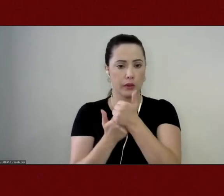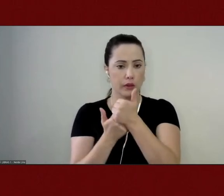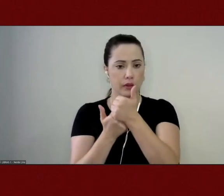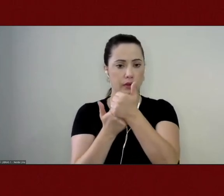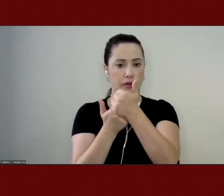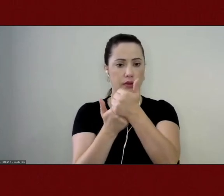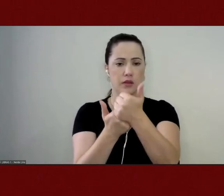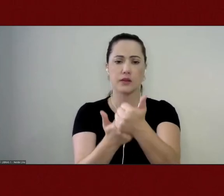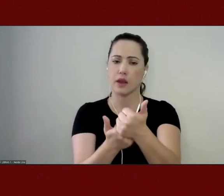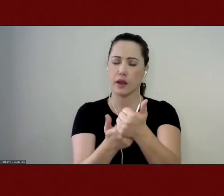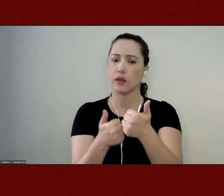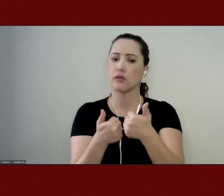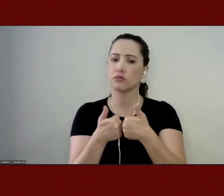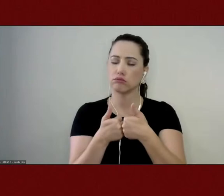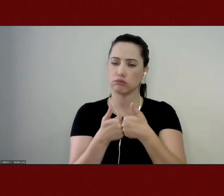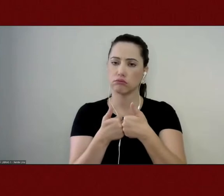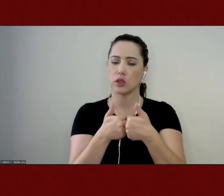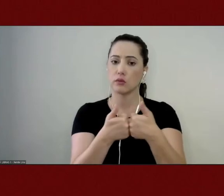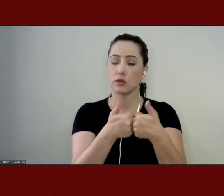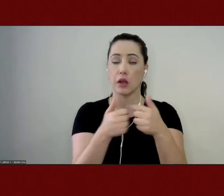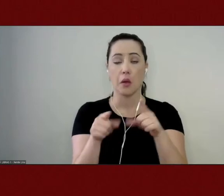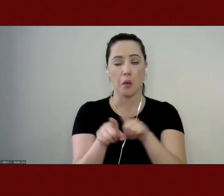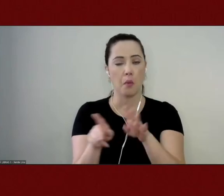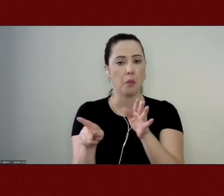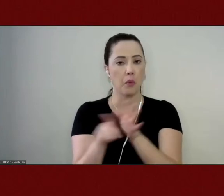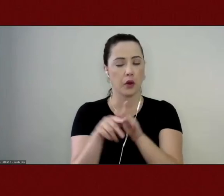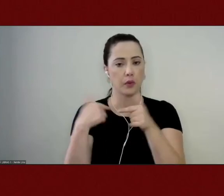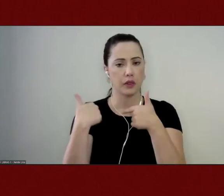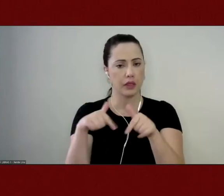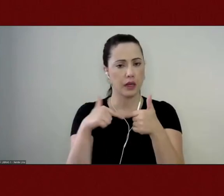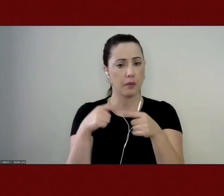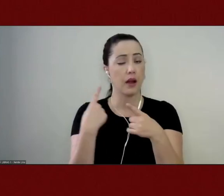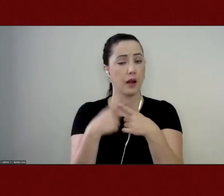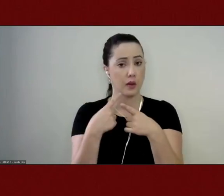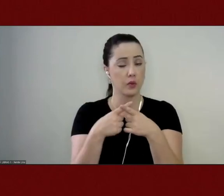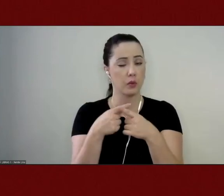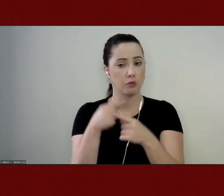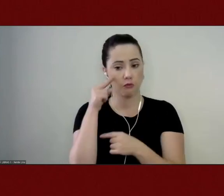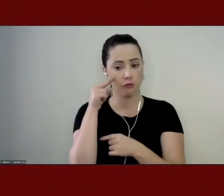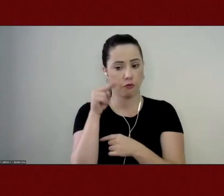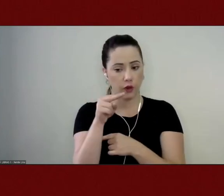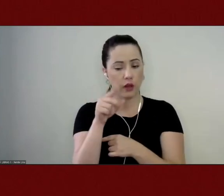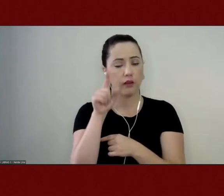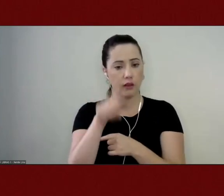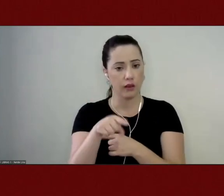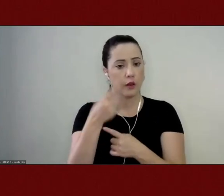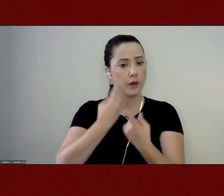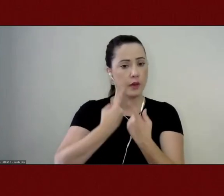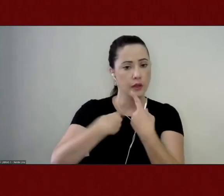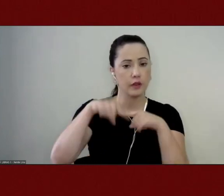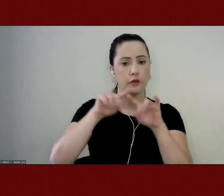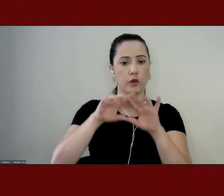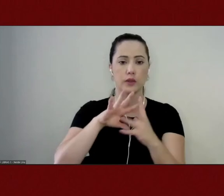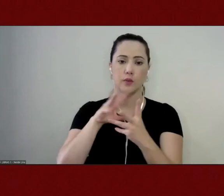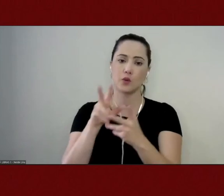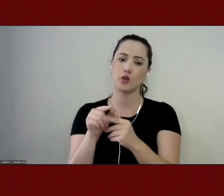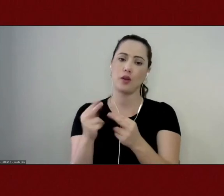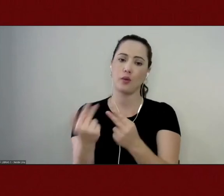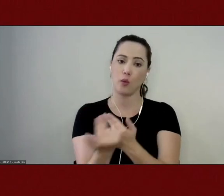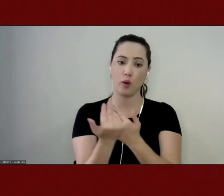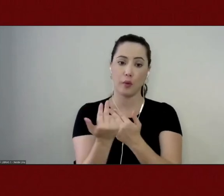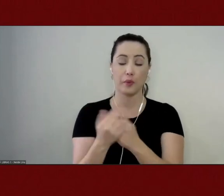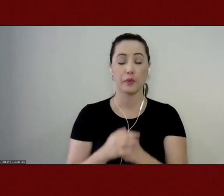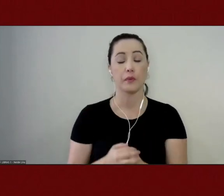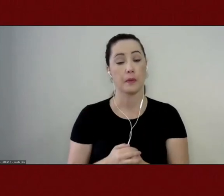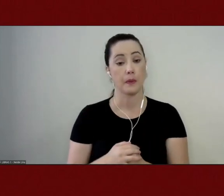concebem a própria ação nesses termos, como parte de um processo revolucionário mundial. Os fundadores do PCB, que, como sabemos, não